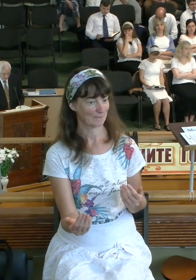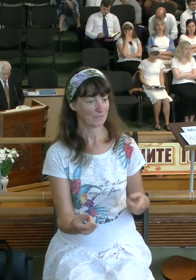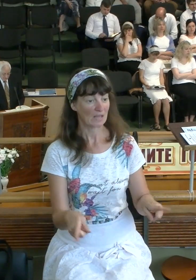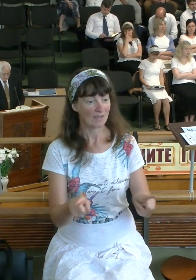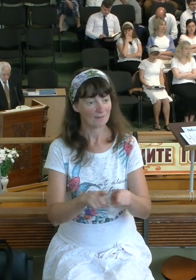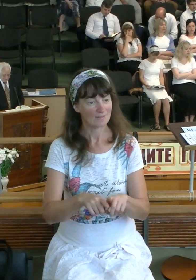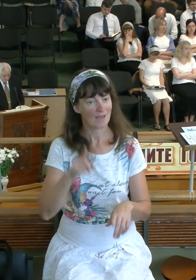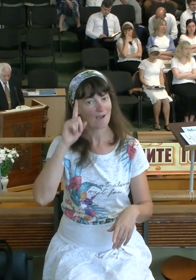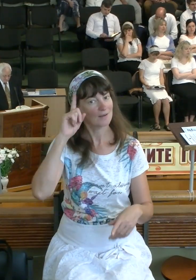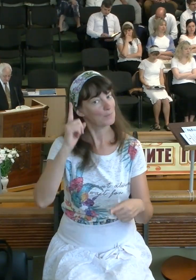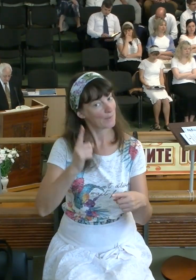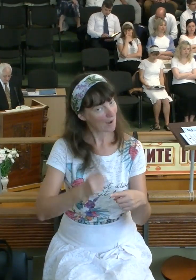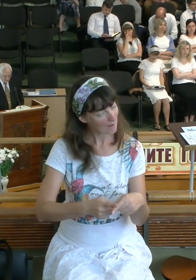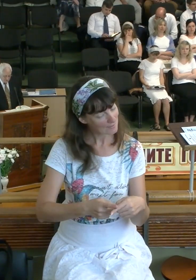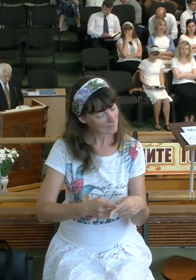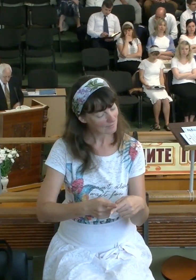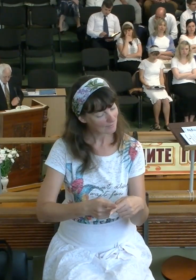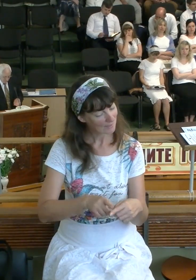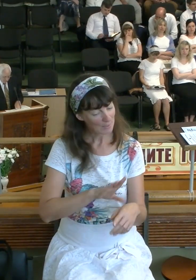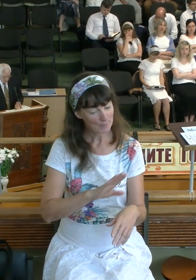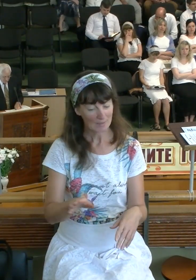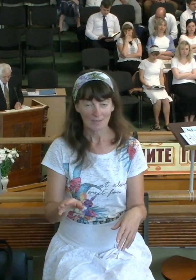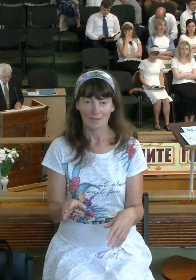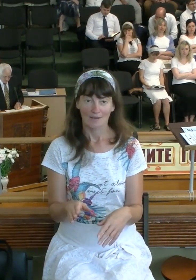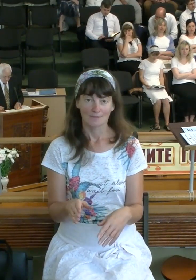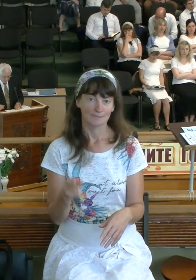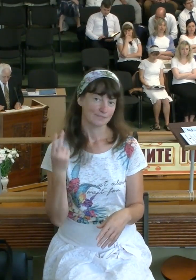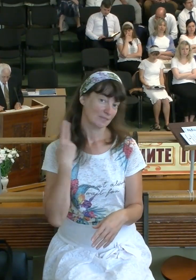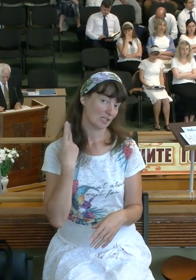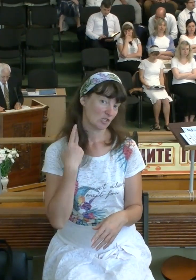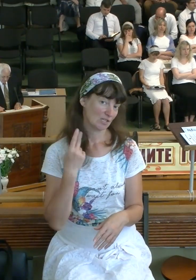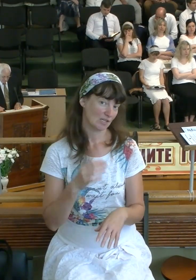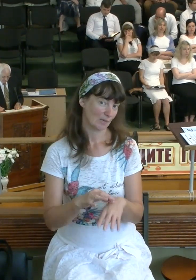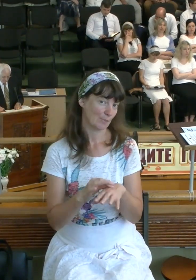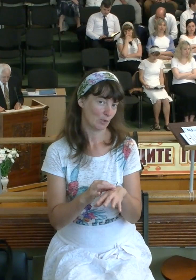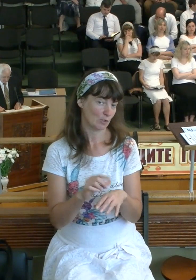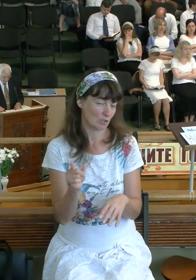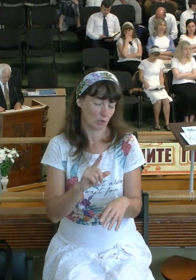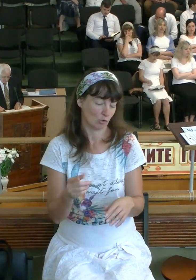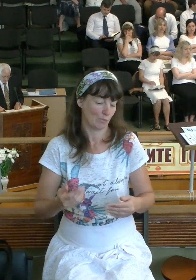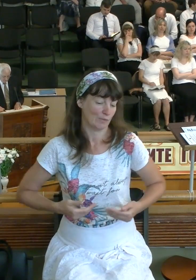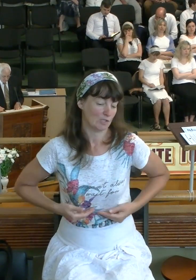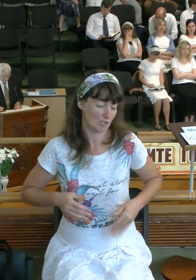братья, мы не должники плоти, чтобы жить по плоти.